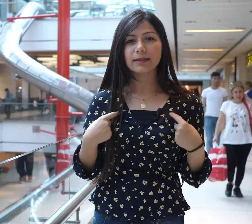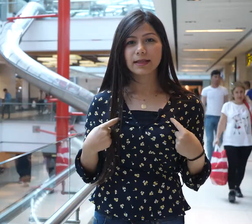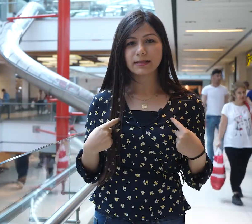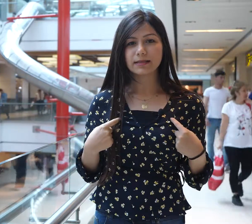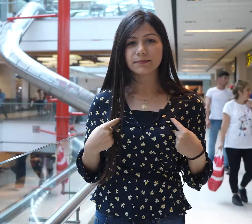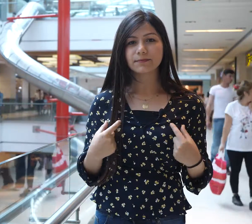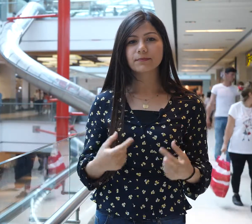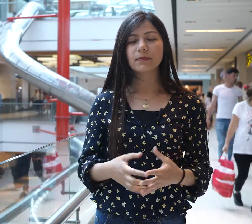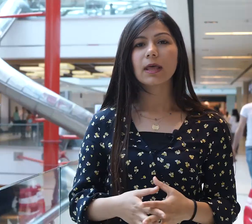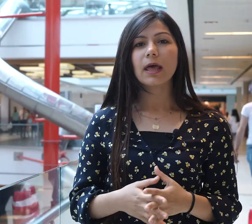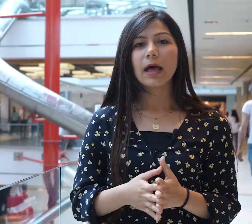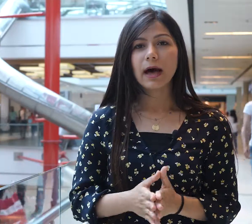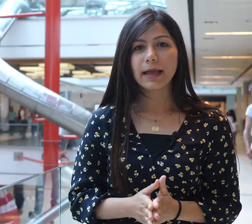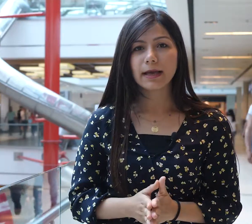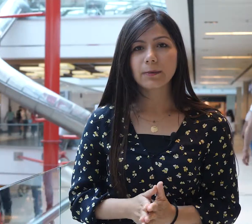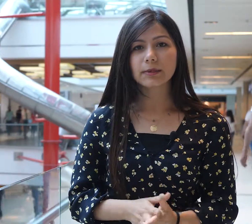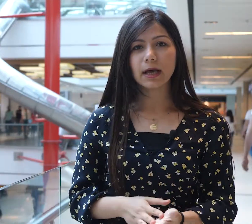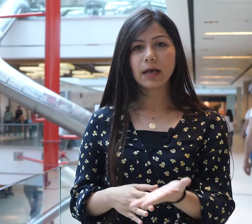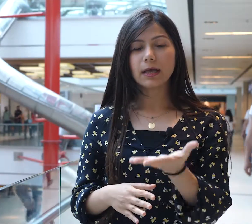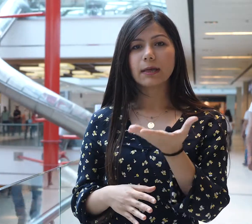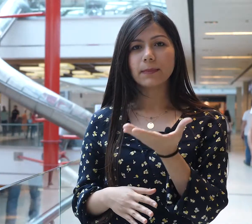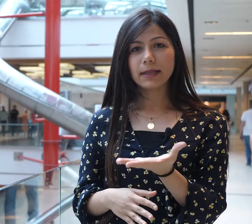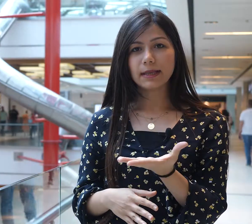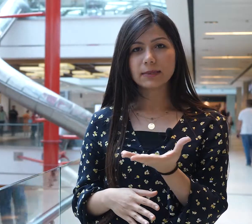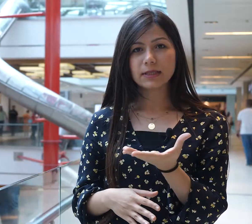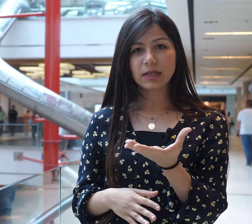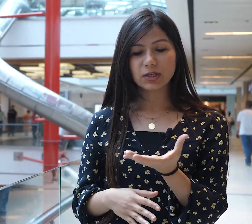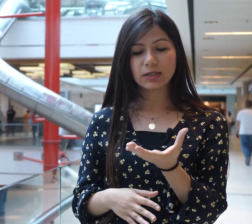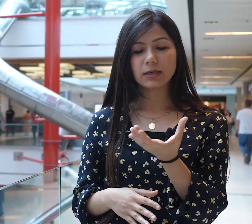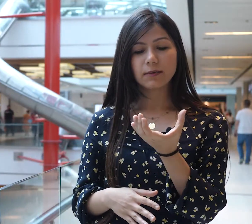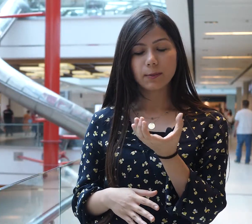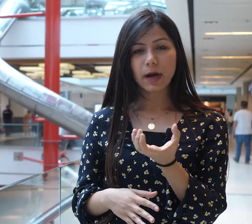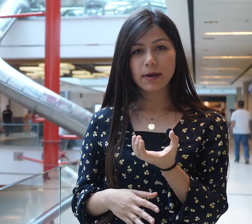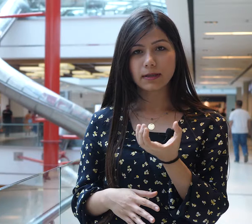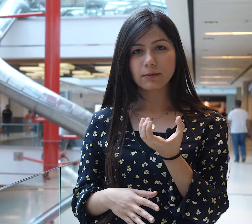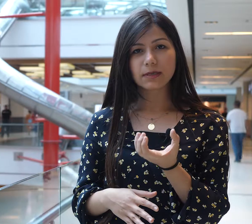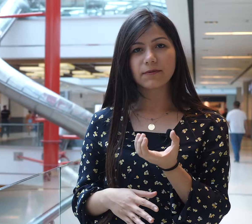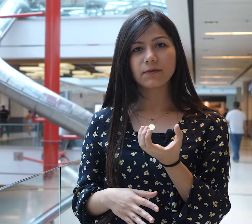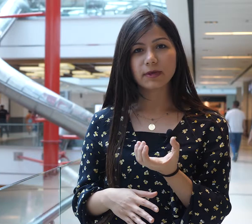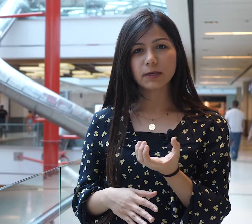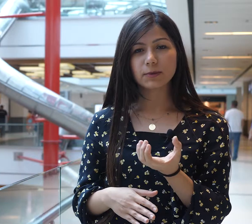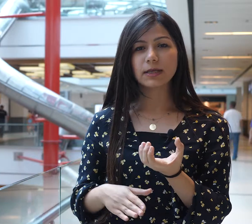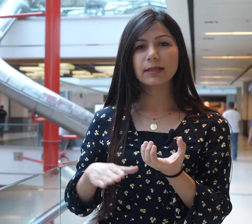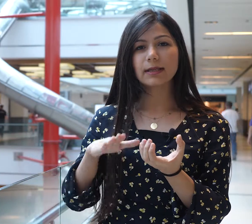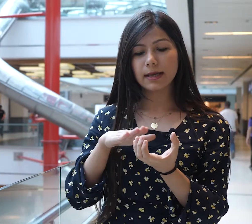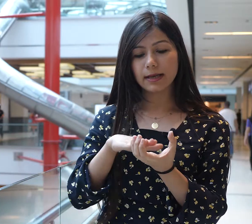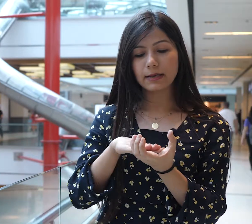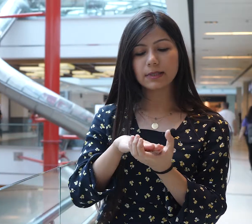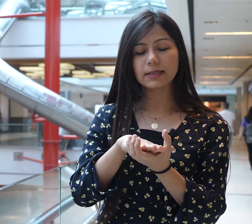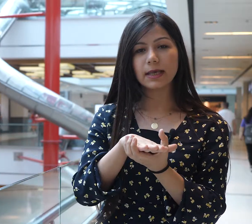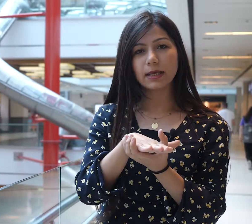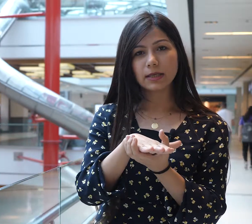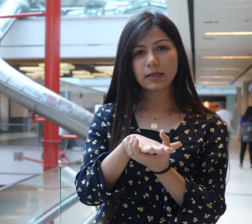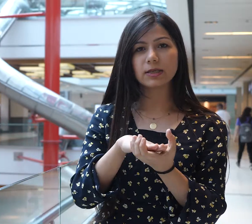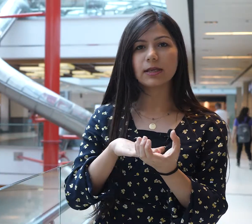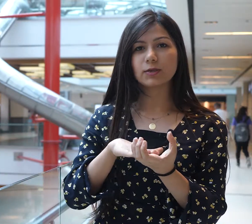Atlet. Ayakkabıda bir elimiz açık, parmaklarımız hafif kırık bir şekilde, diğer elimizde içine